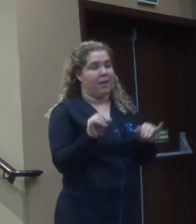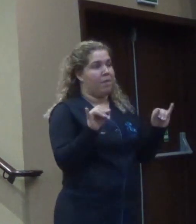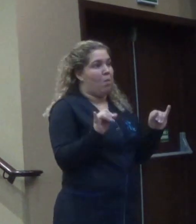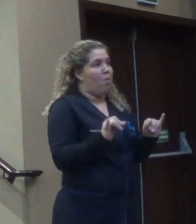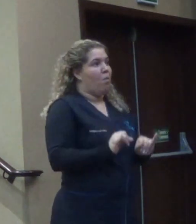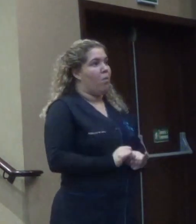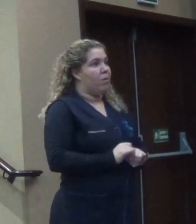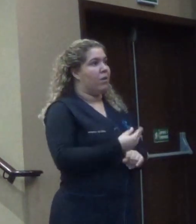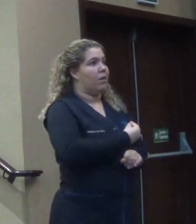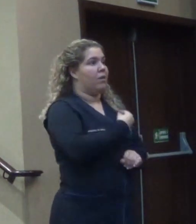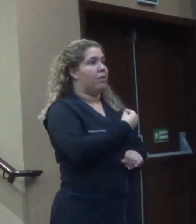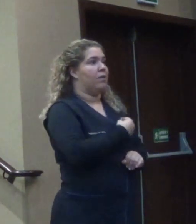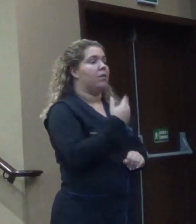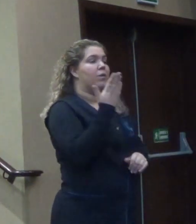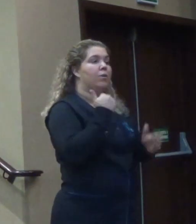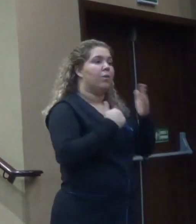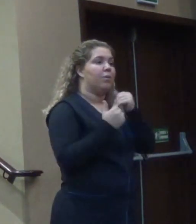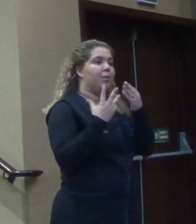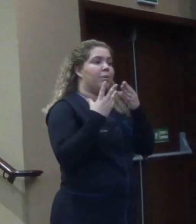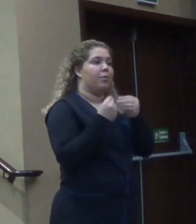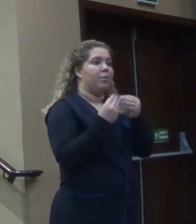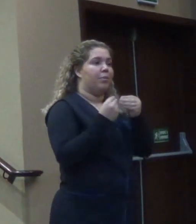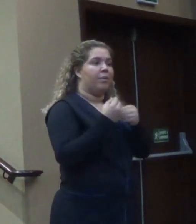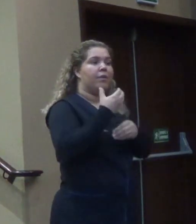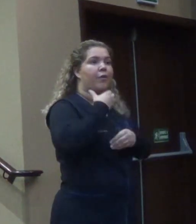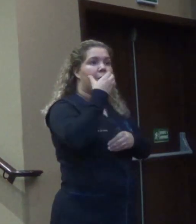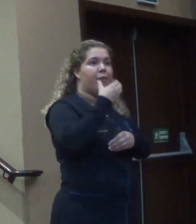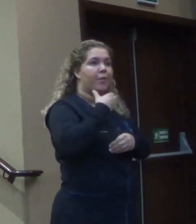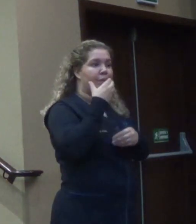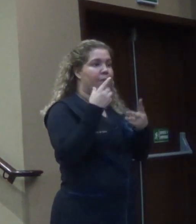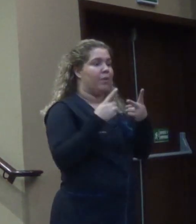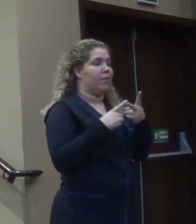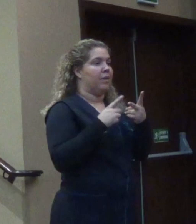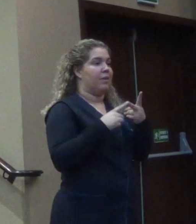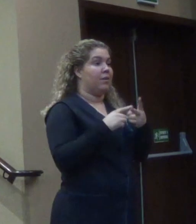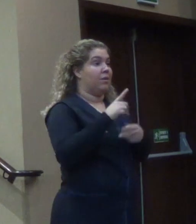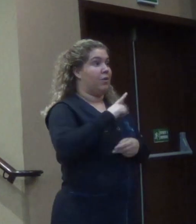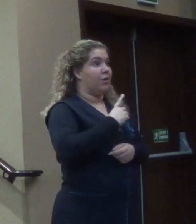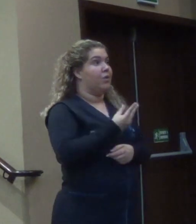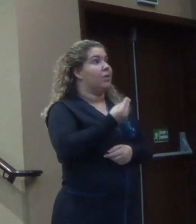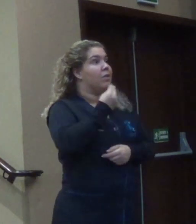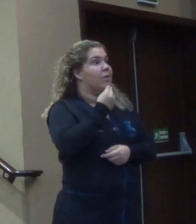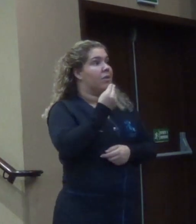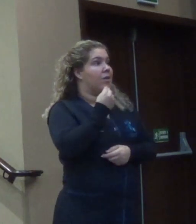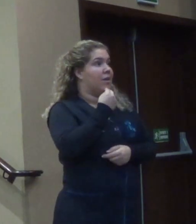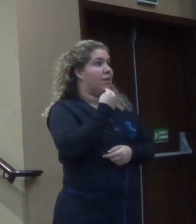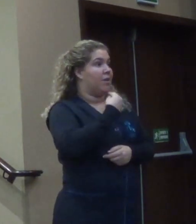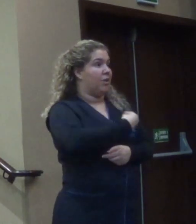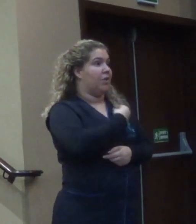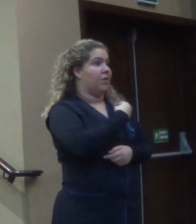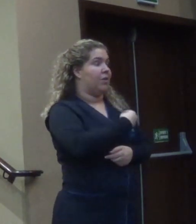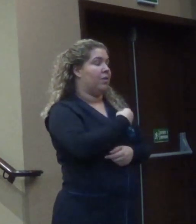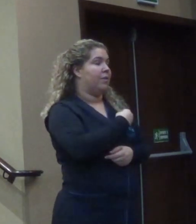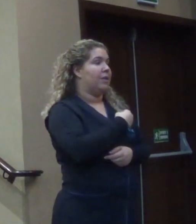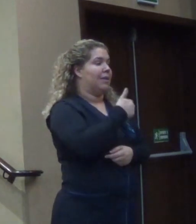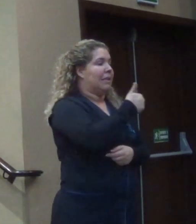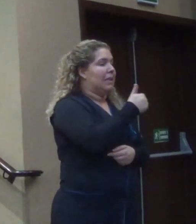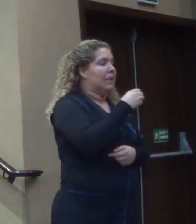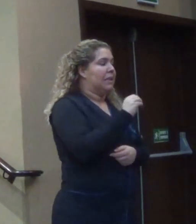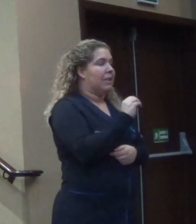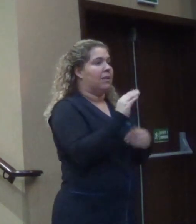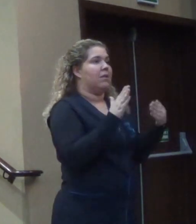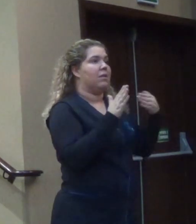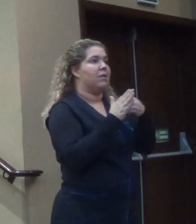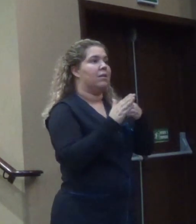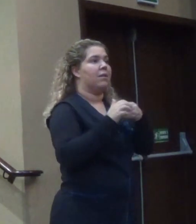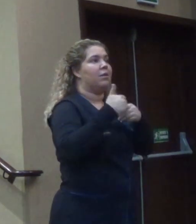que comiam muitas frutas e verduras, tinham a chance de viver de 10 a 12 anos mais